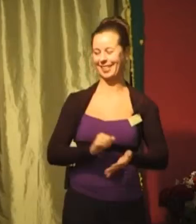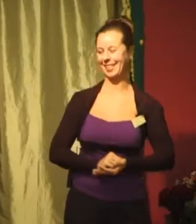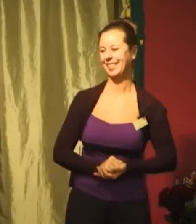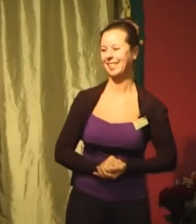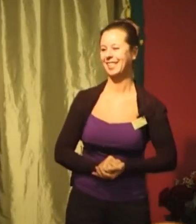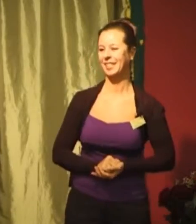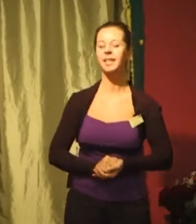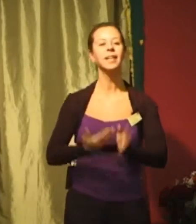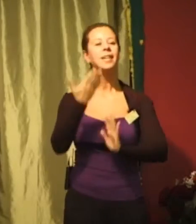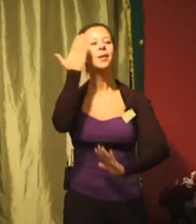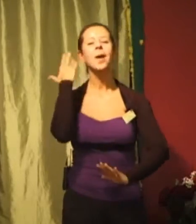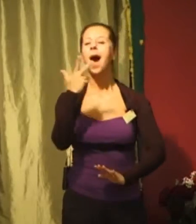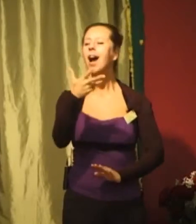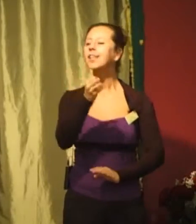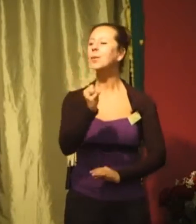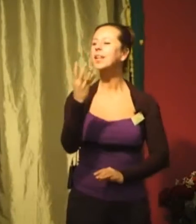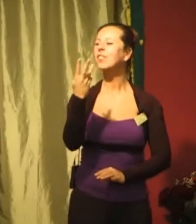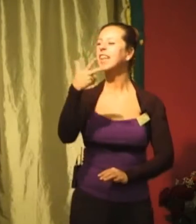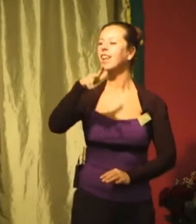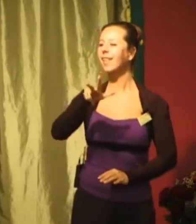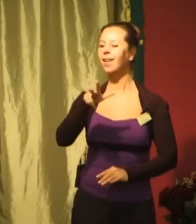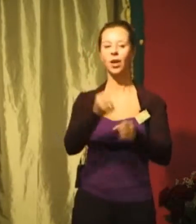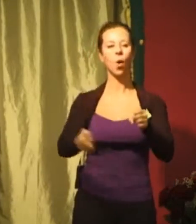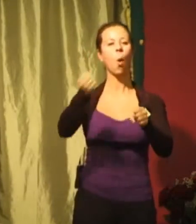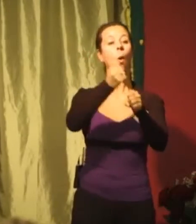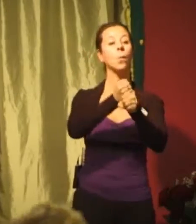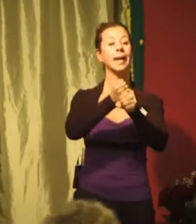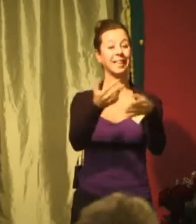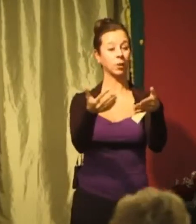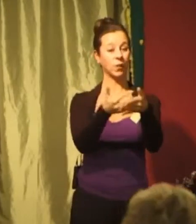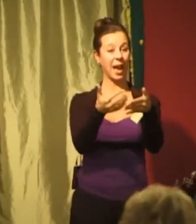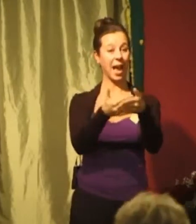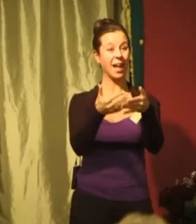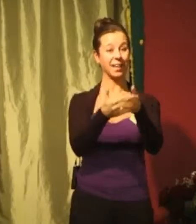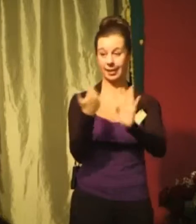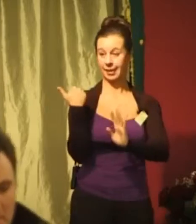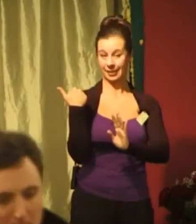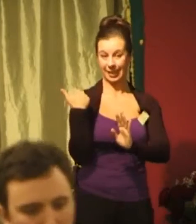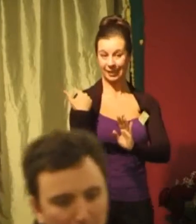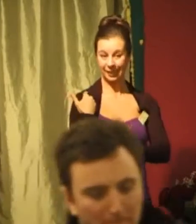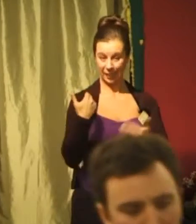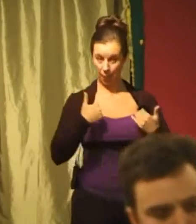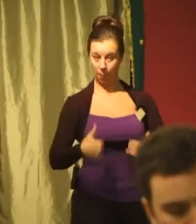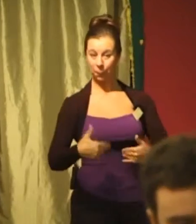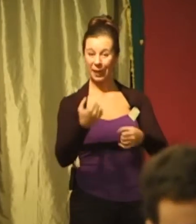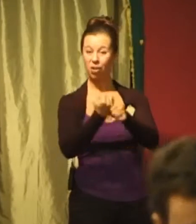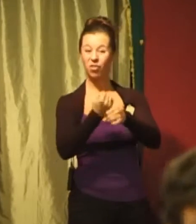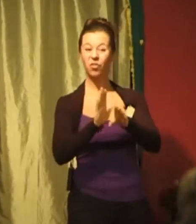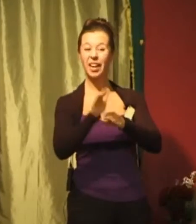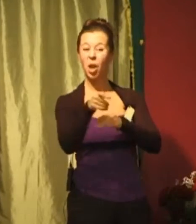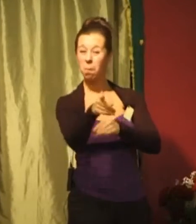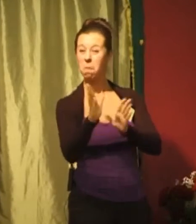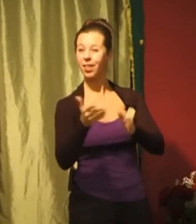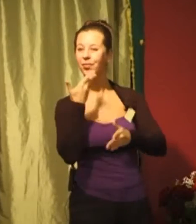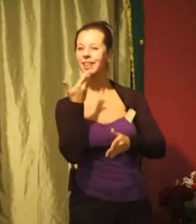Oprichtingsvergadering van de CEO in 1884, dus Herbert Mouwer, die werkte nog steeds en ook wel in wat nu met